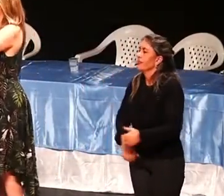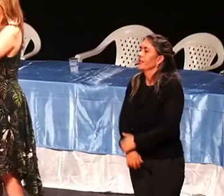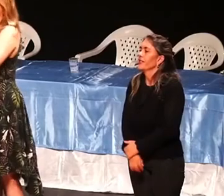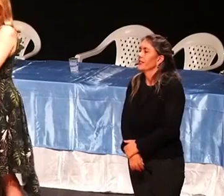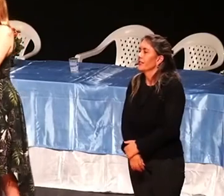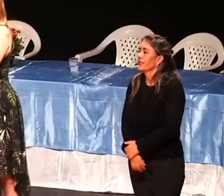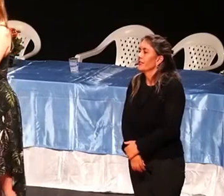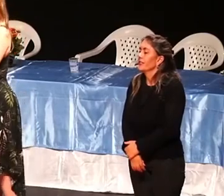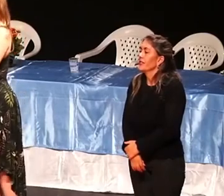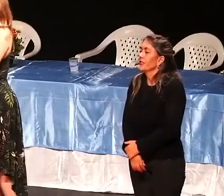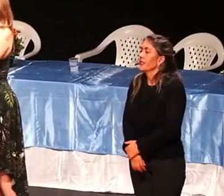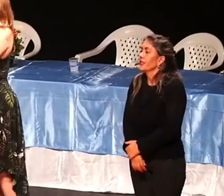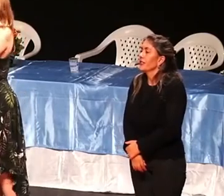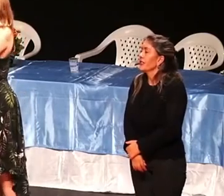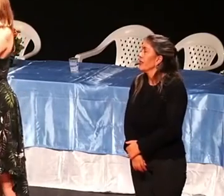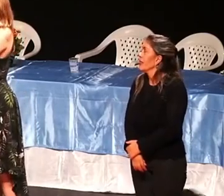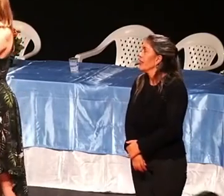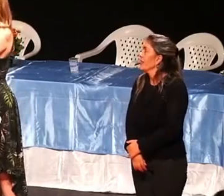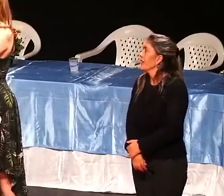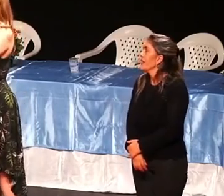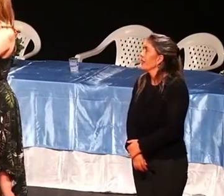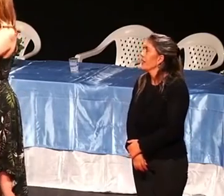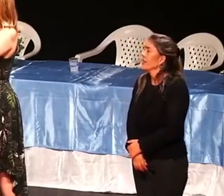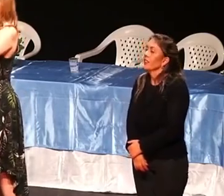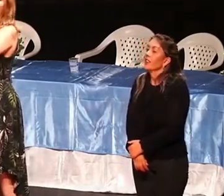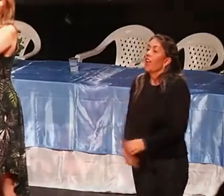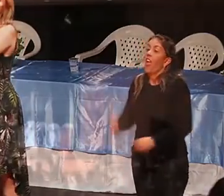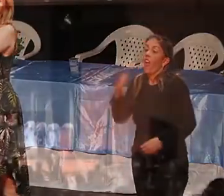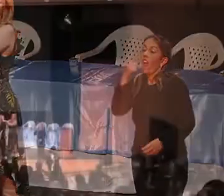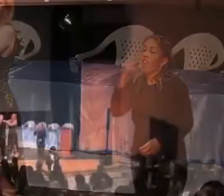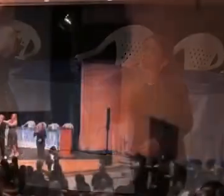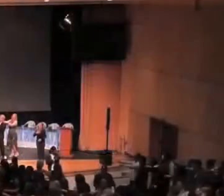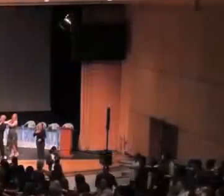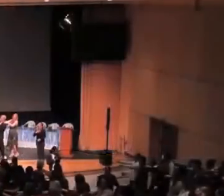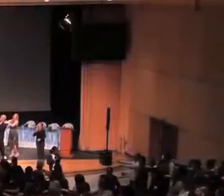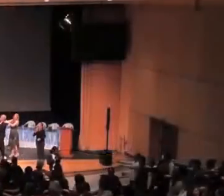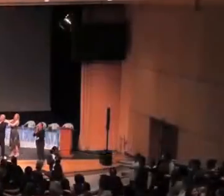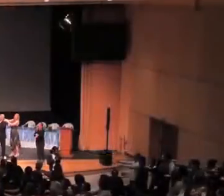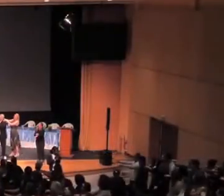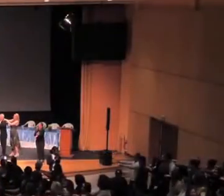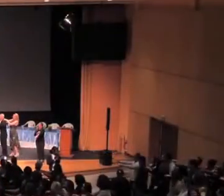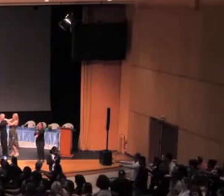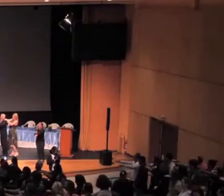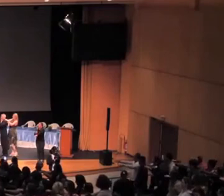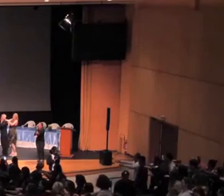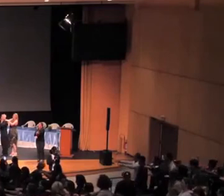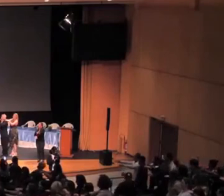Para ver se o capaz está gostando, se olha no braço. Estiver arrepiando, porque está na falta. Olha lá, hein, Fabião?